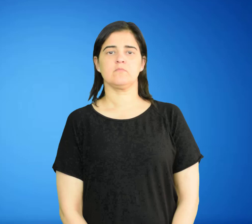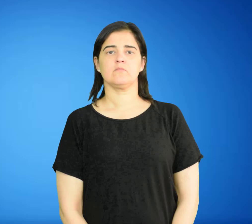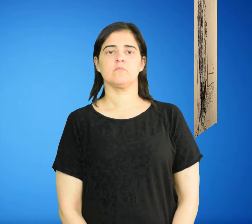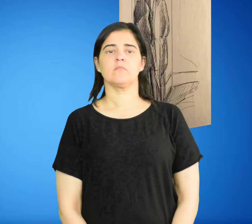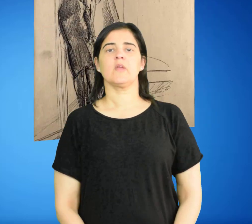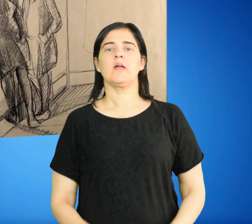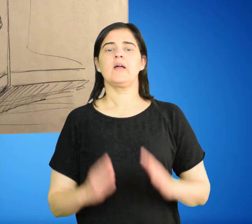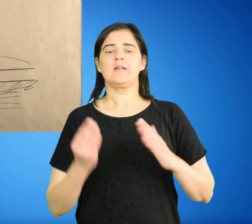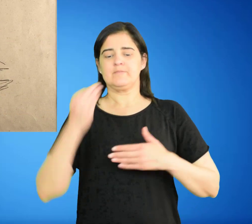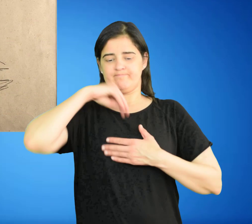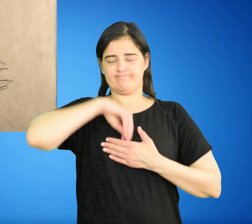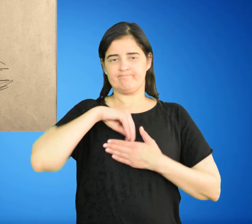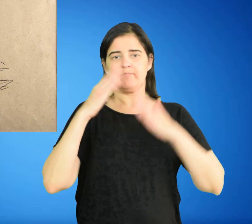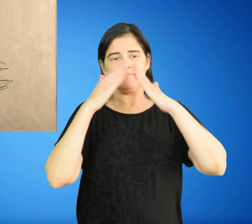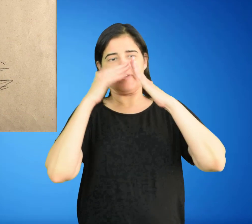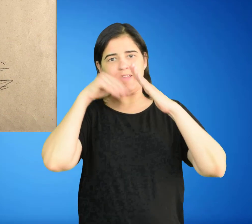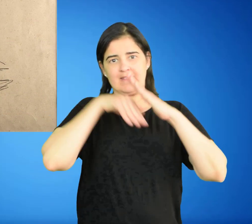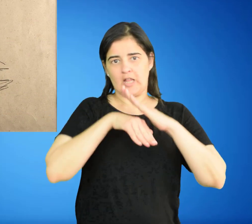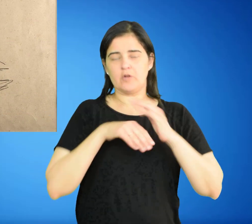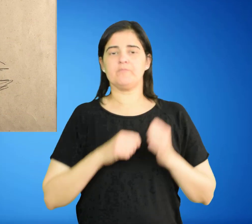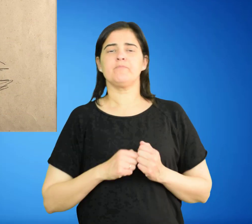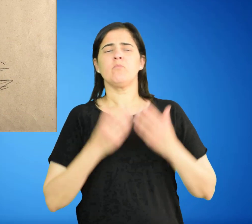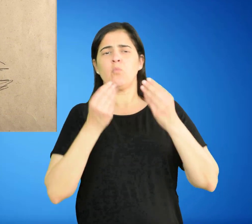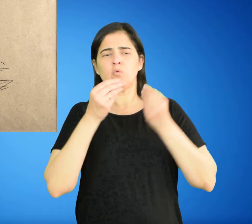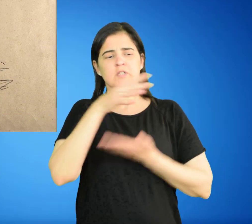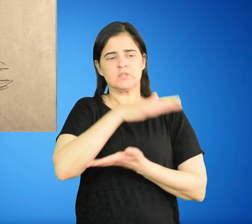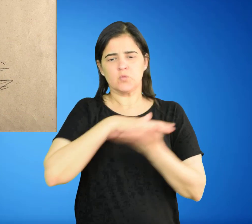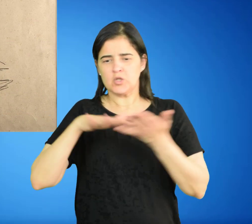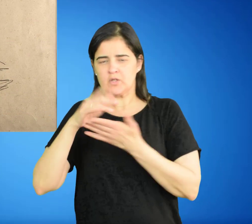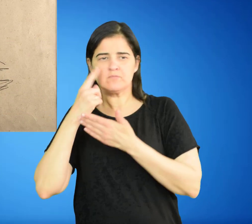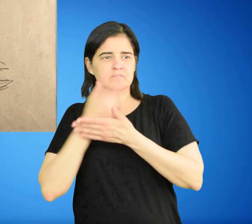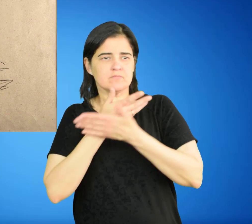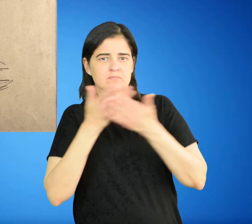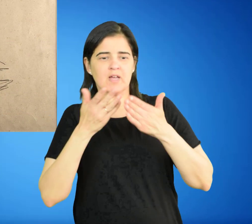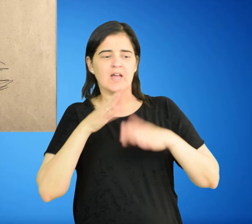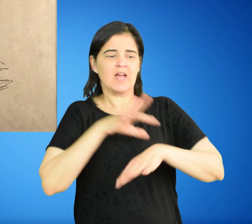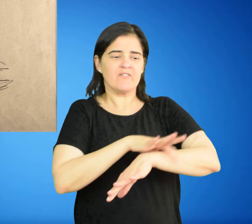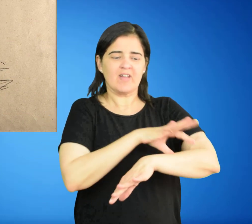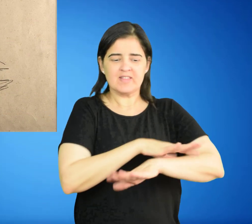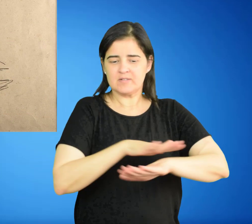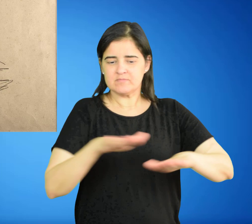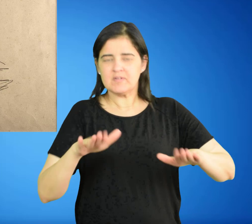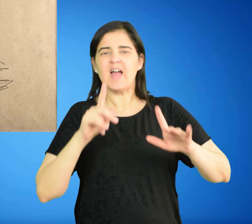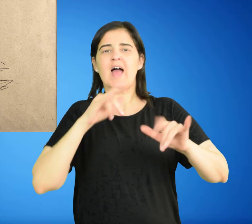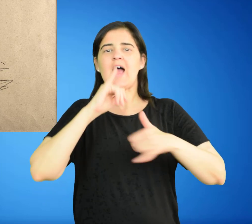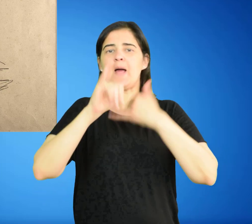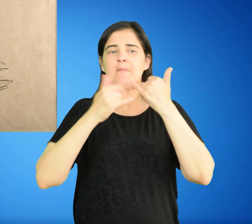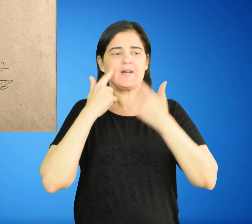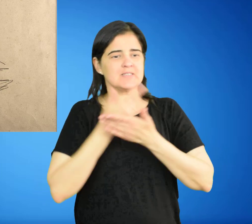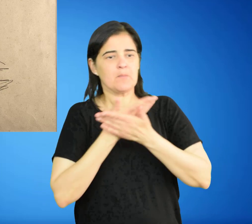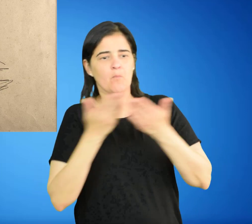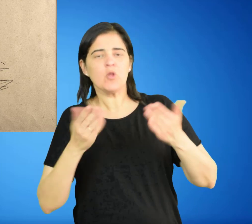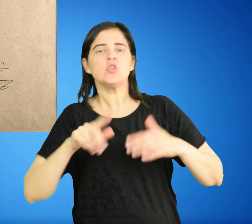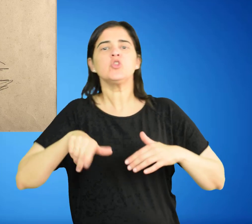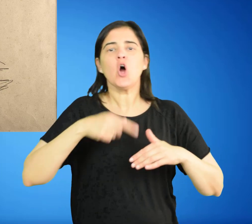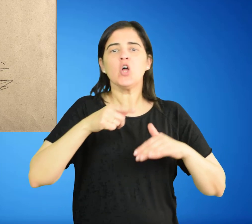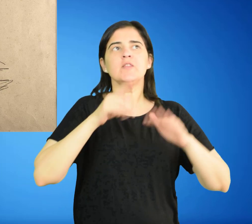Interiores. Muchas escenas infantiles y también entre hermanas son en puertas y ventanas.